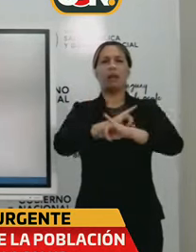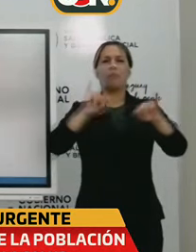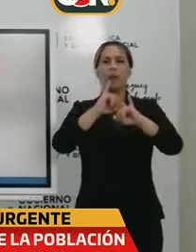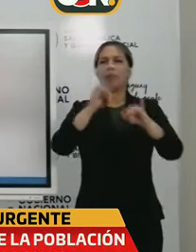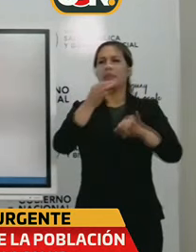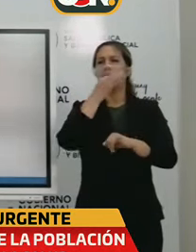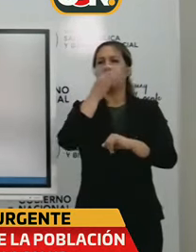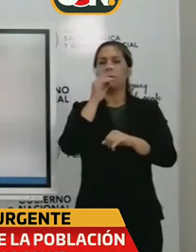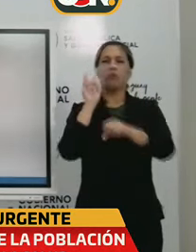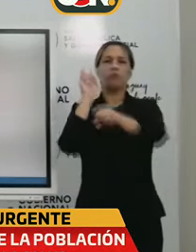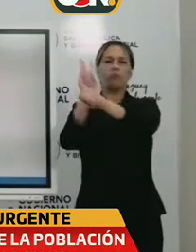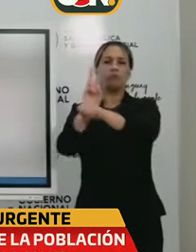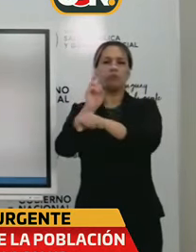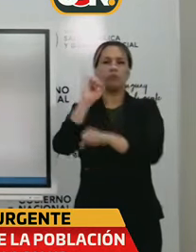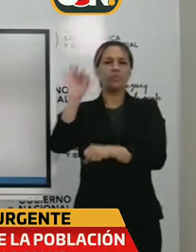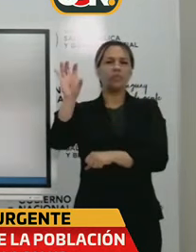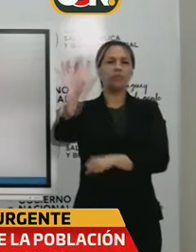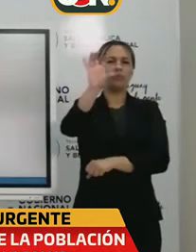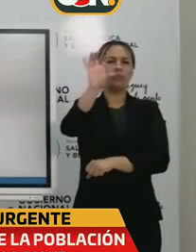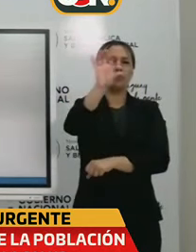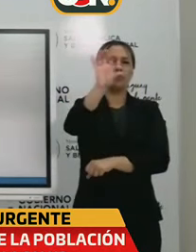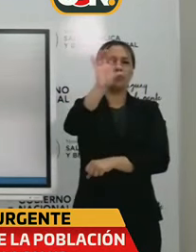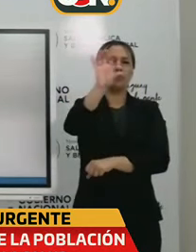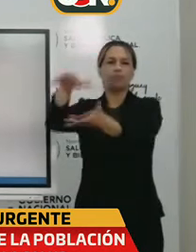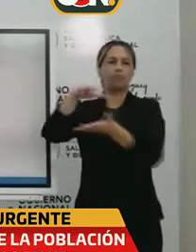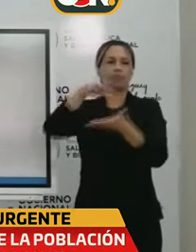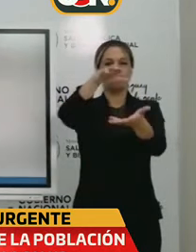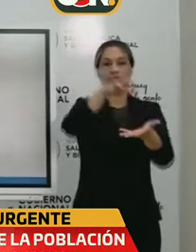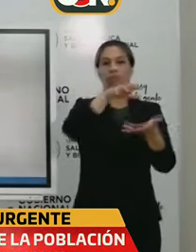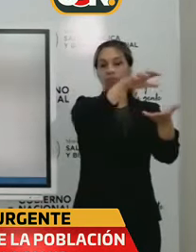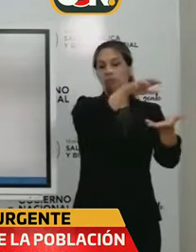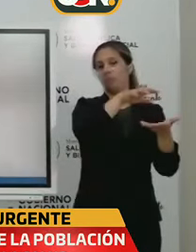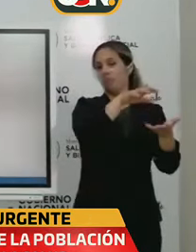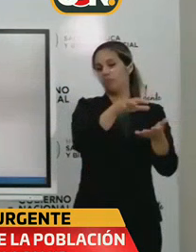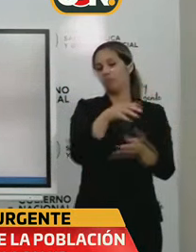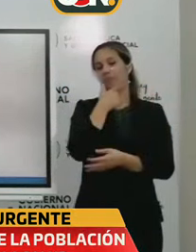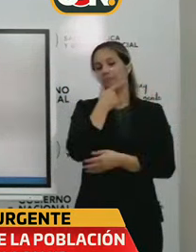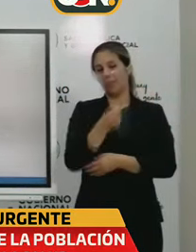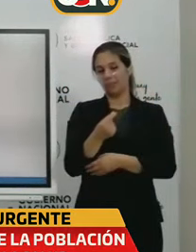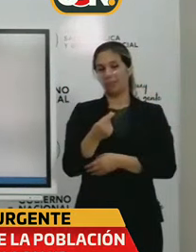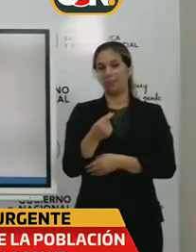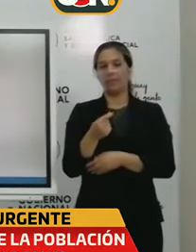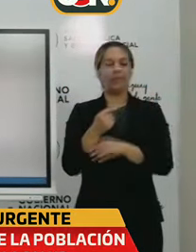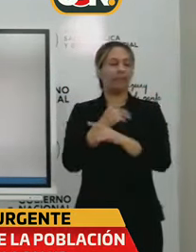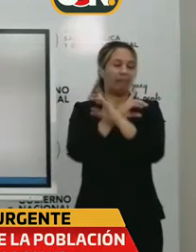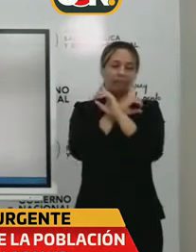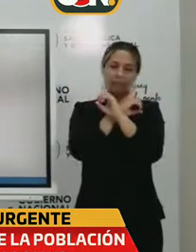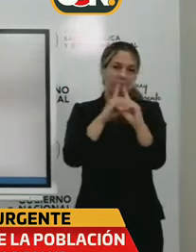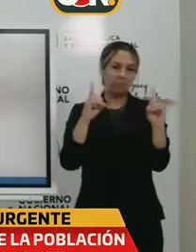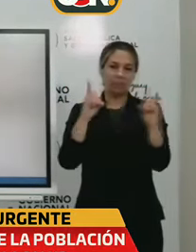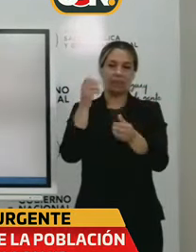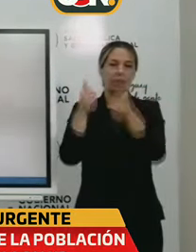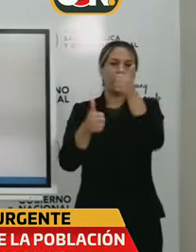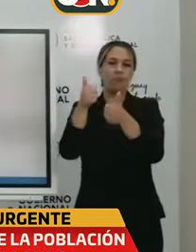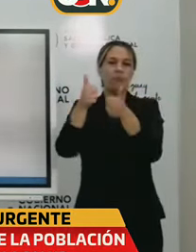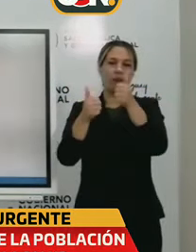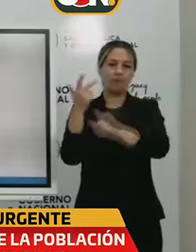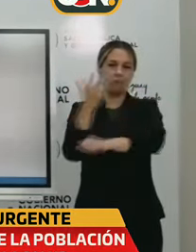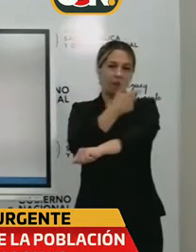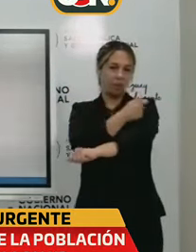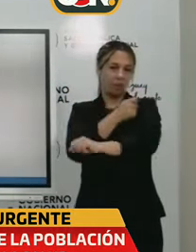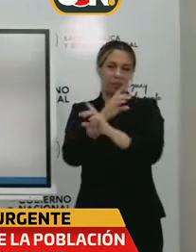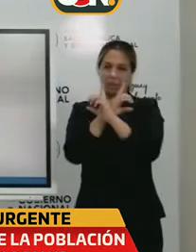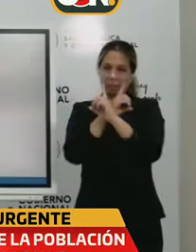a visitar instituciones, de ir a llevar la vacuna a la gente, va a ser mucho más fácil. Mucho depende de estos últimos pasos,